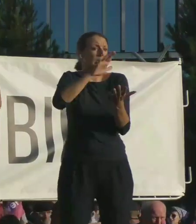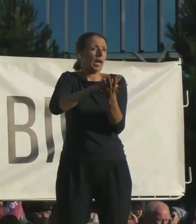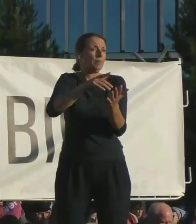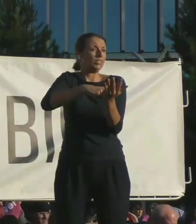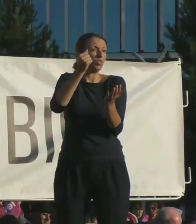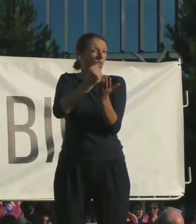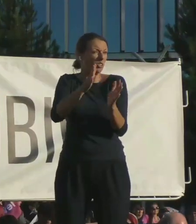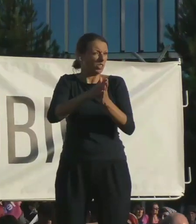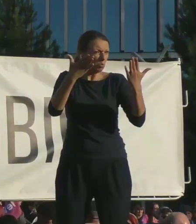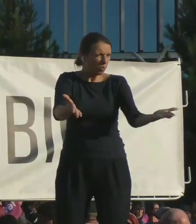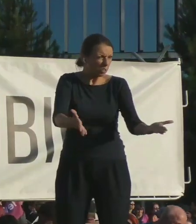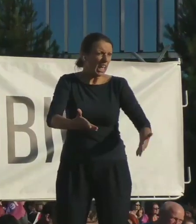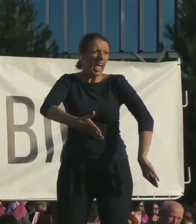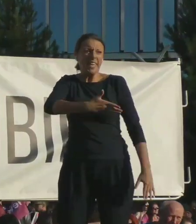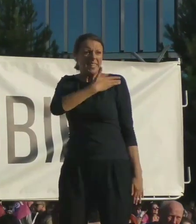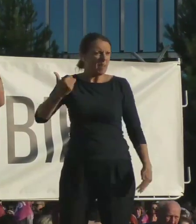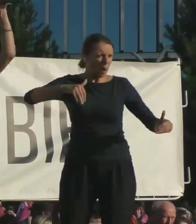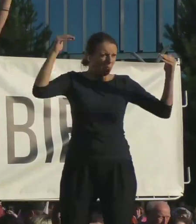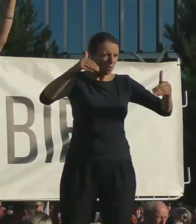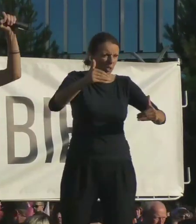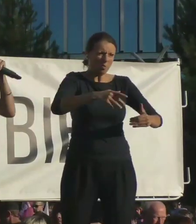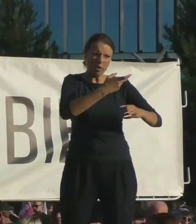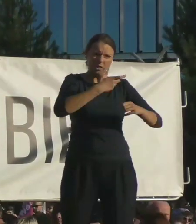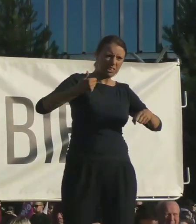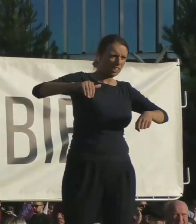konstytucji. Nie ma takiej opcji!